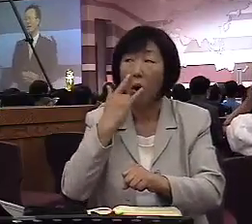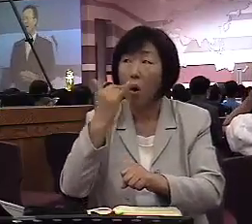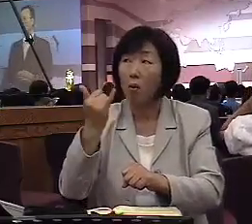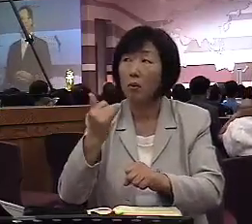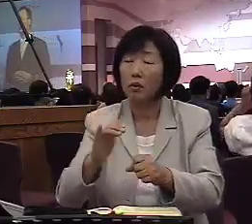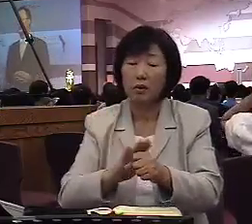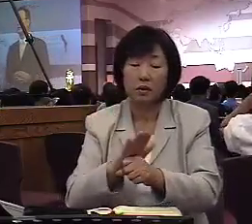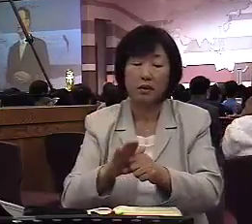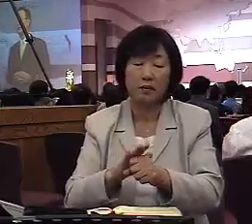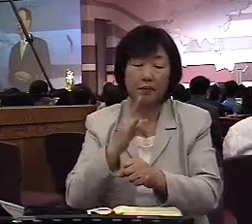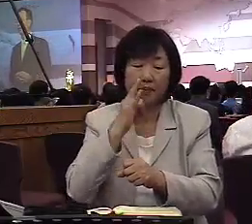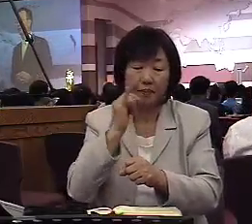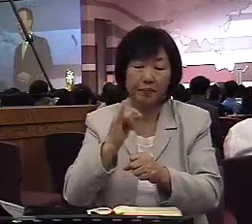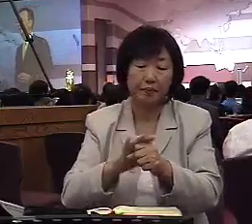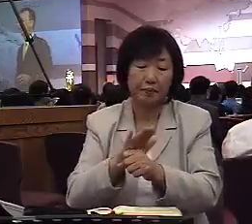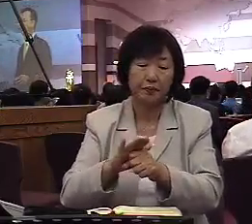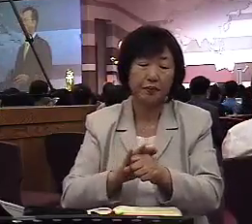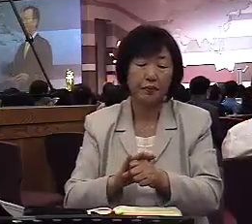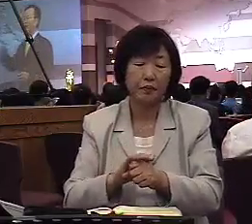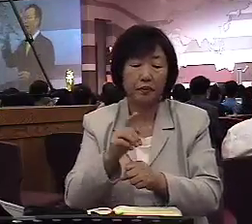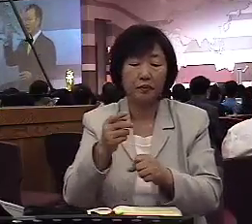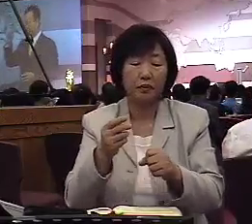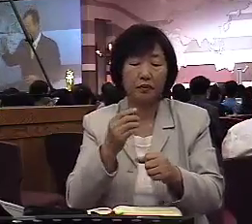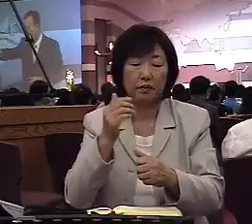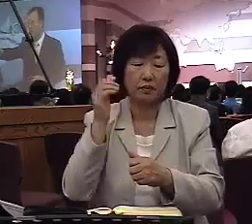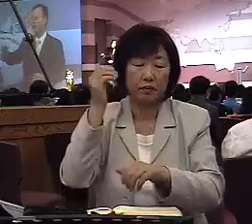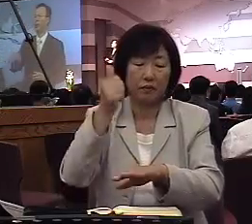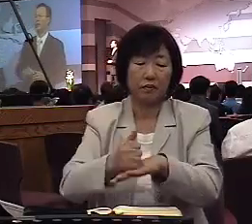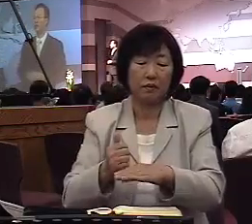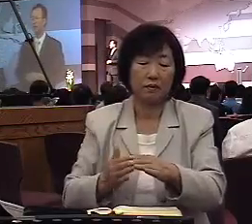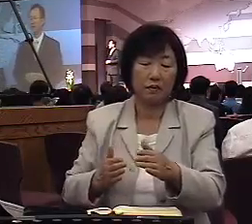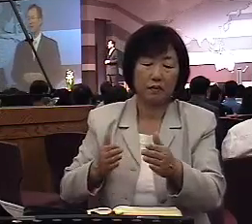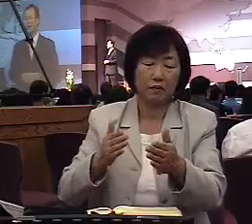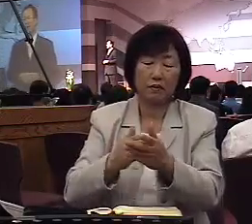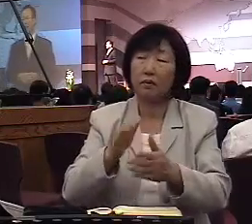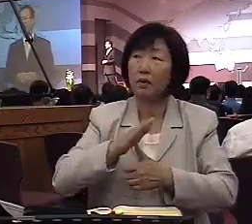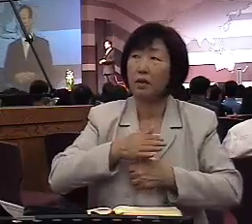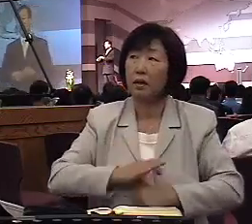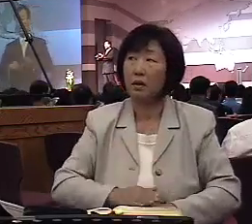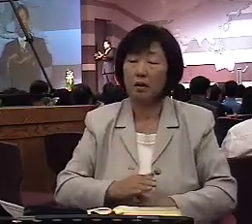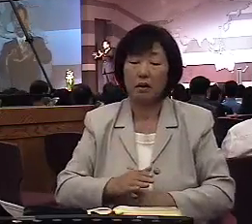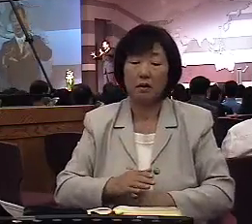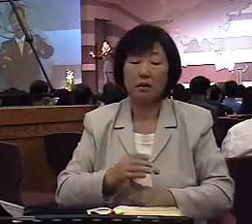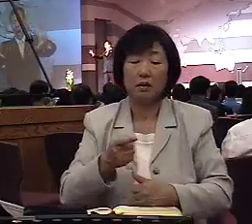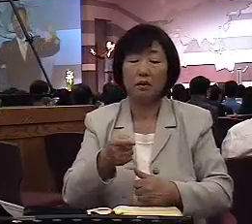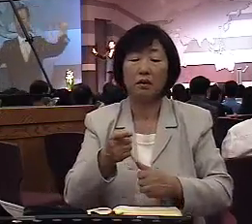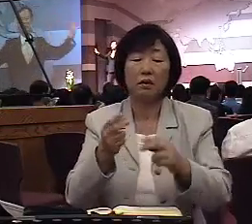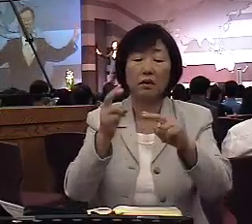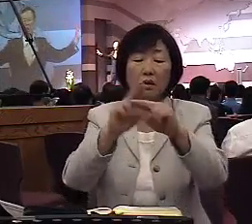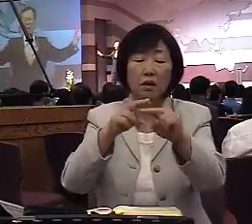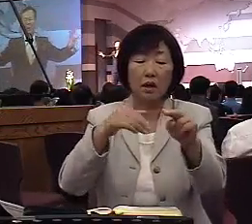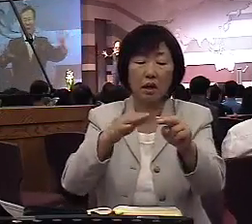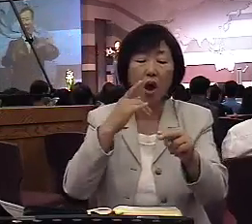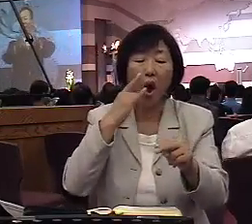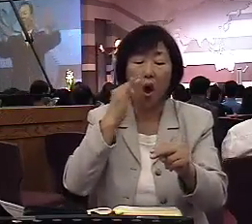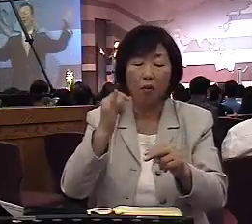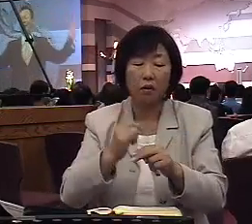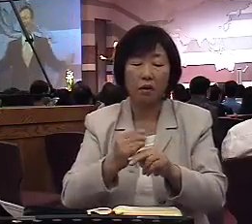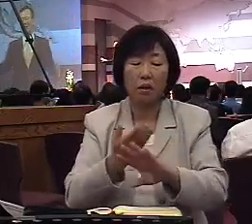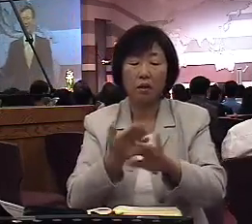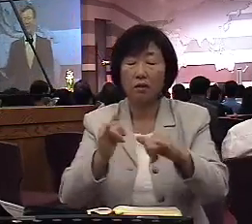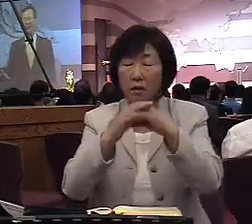끝까지 인내하면서 그 자리로 가주신 어머니. 다른 사람들이 다 버리고